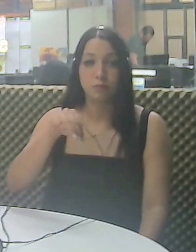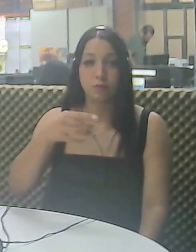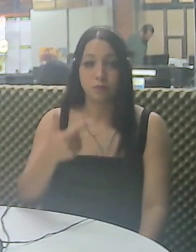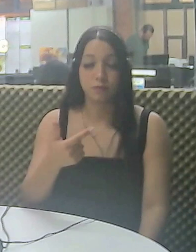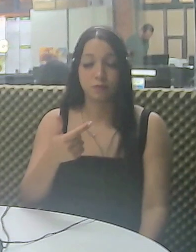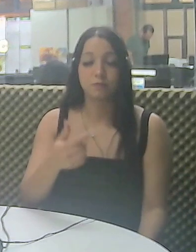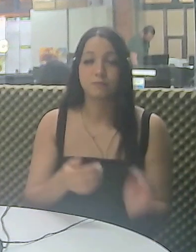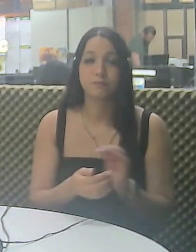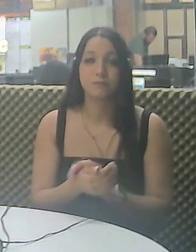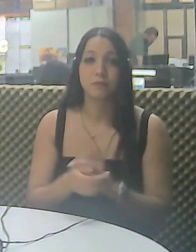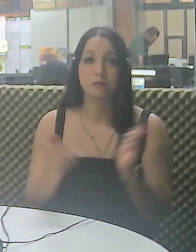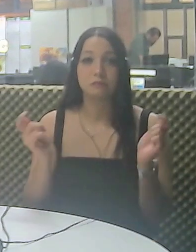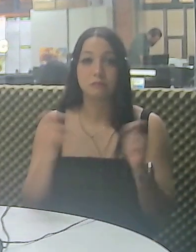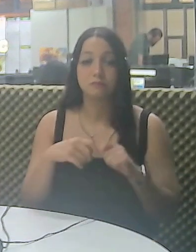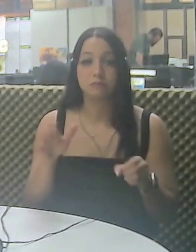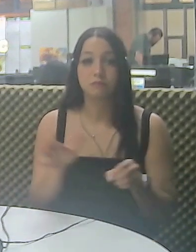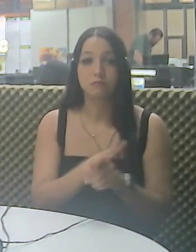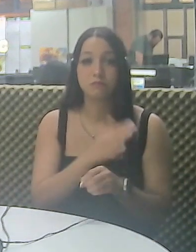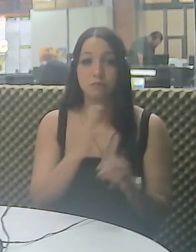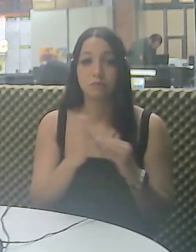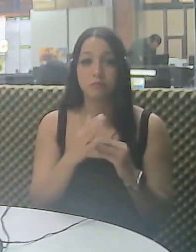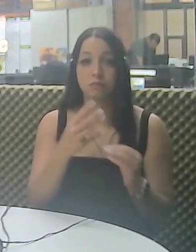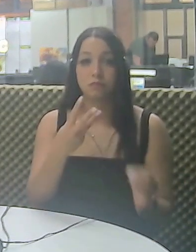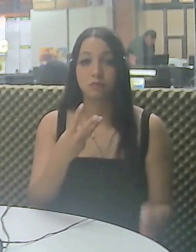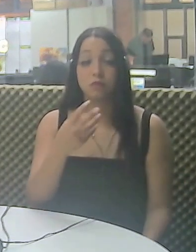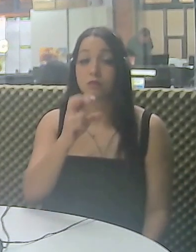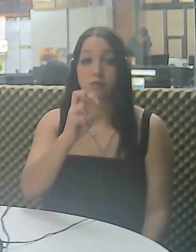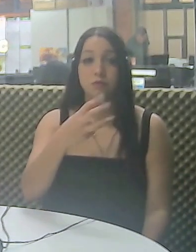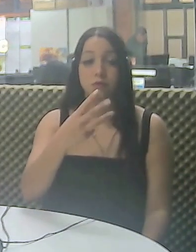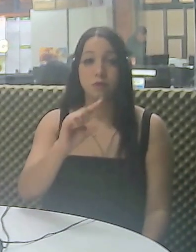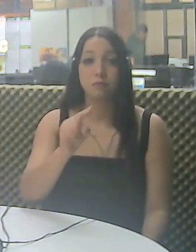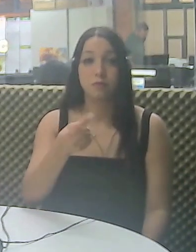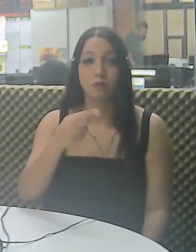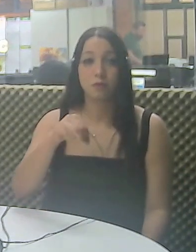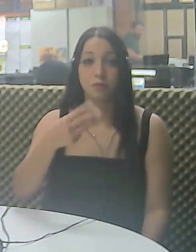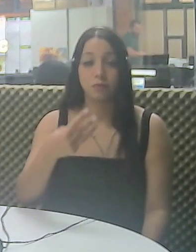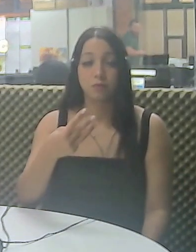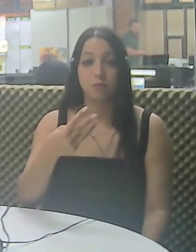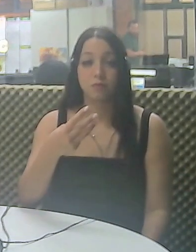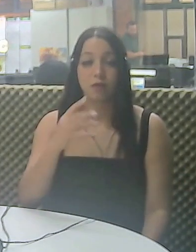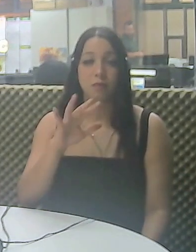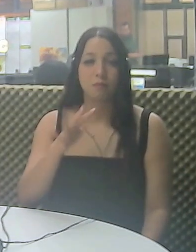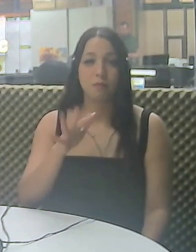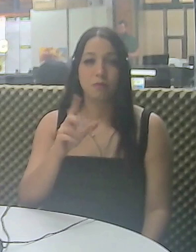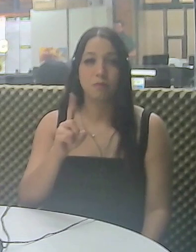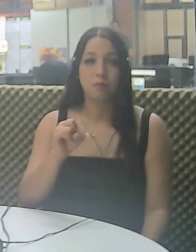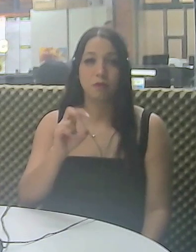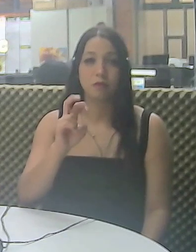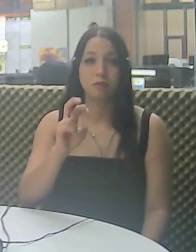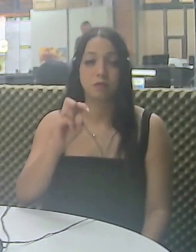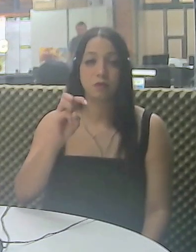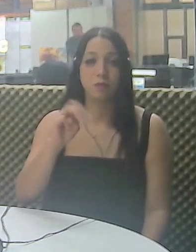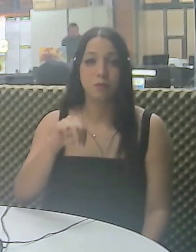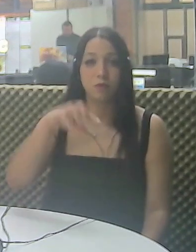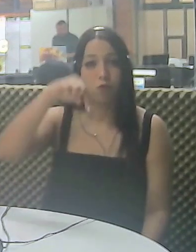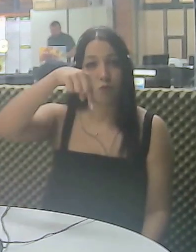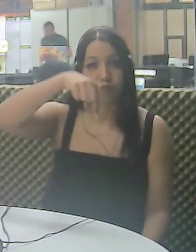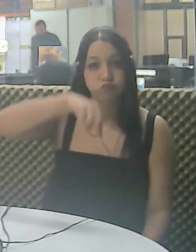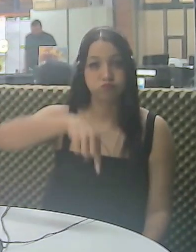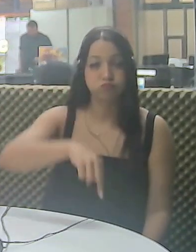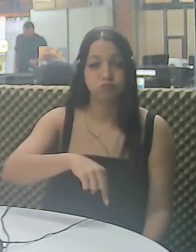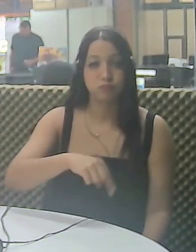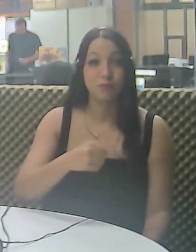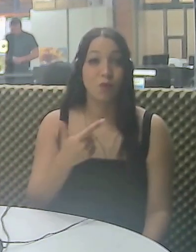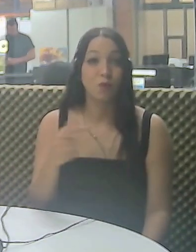quadrados. Com capacidade de até 53 mil metros cúbicos, a represa terá aproximadamente 5 metros de altura.